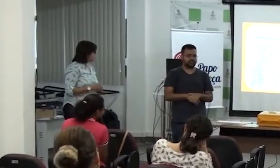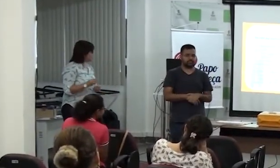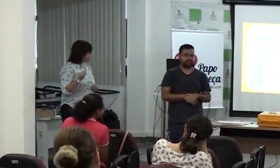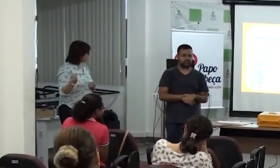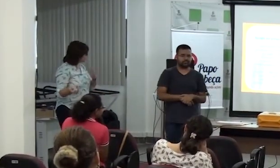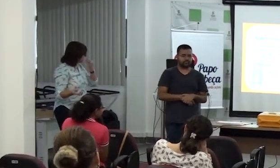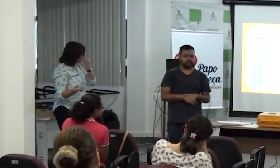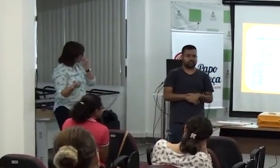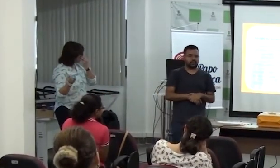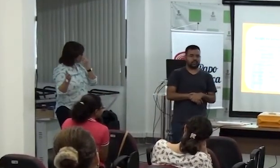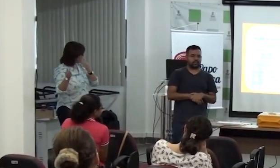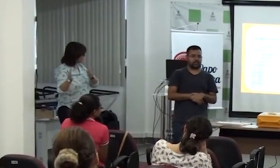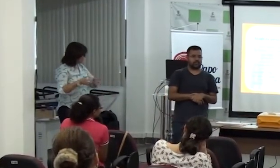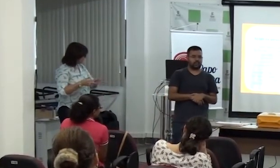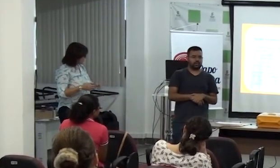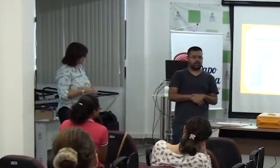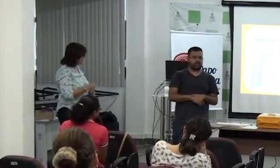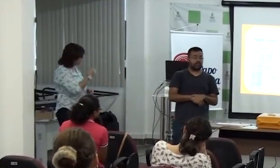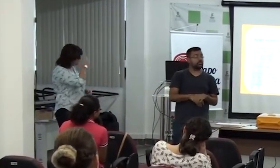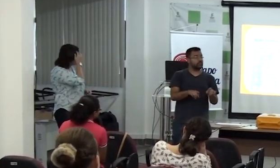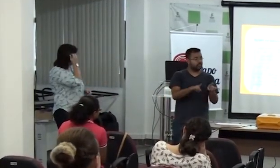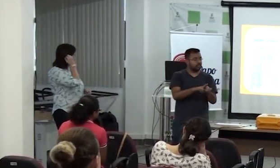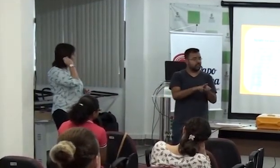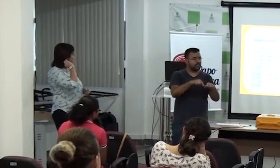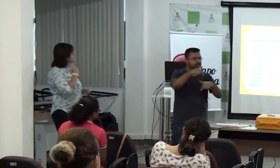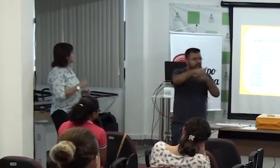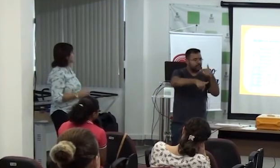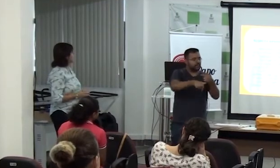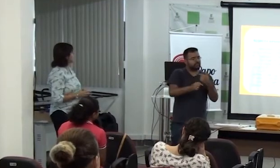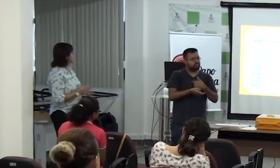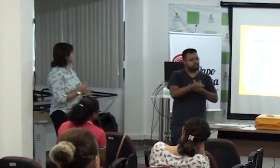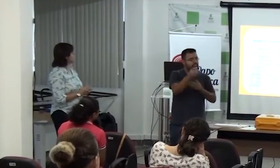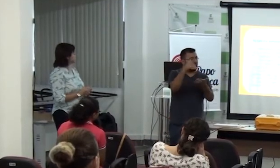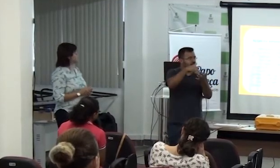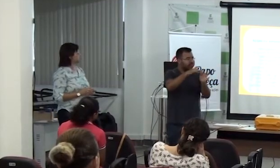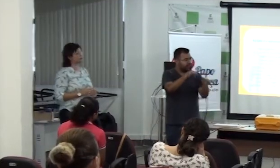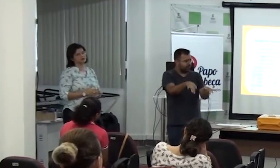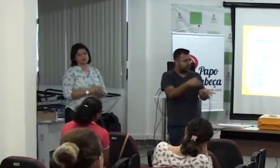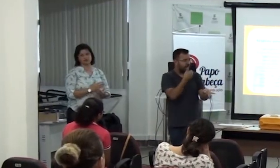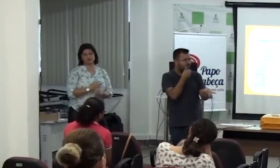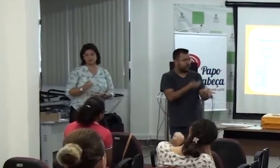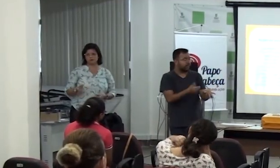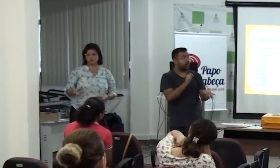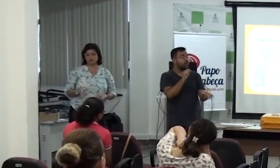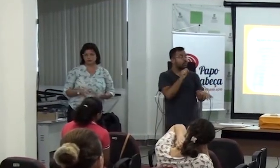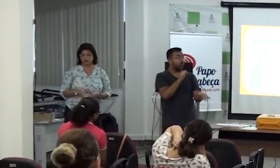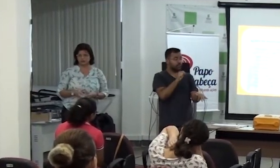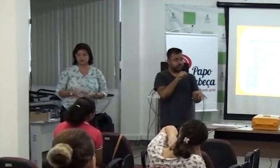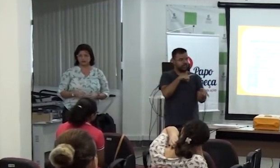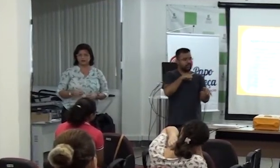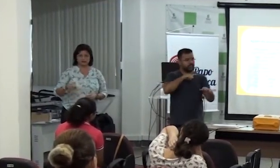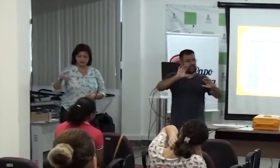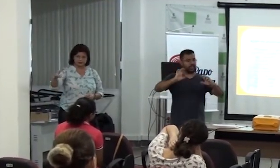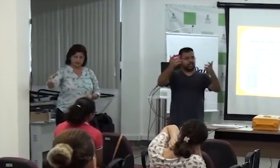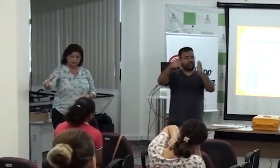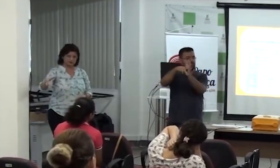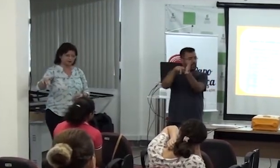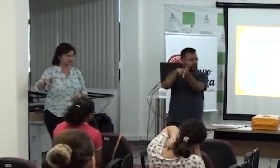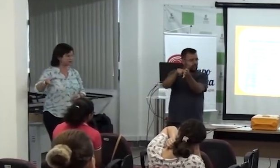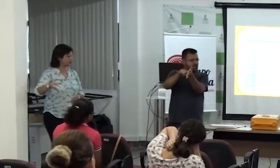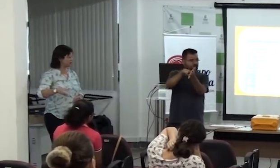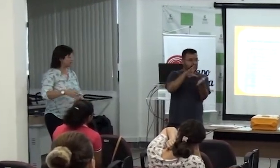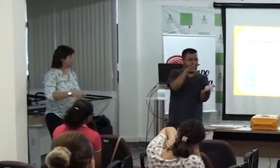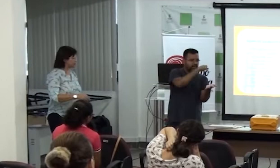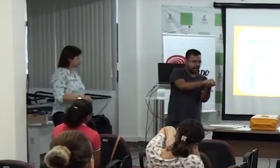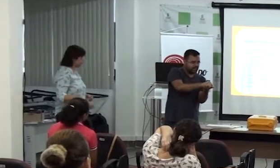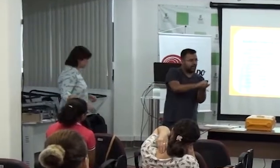Mas também uma coisa que a gente vem fazendo agora, até o final do ano, é o cadastro e certificação de eventos de pesquisa. Então, esse papo